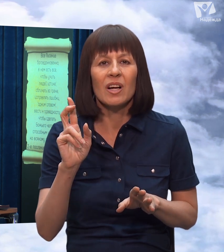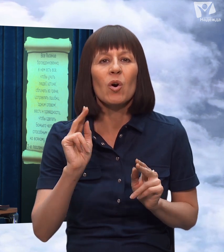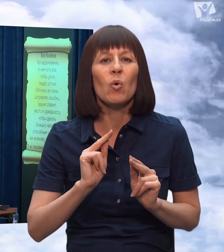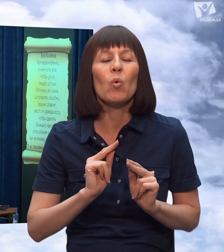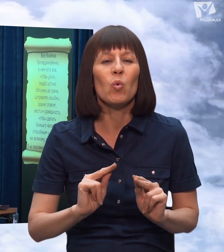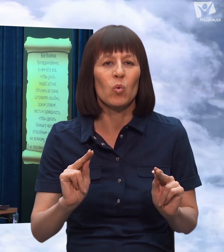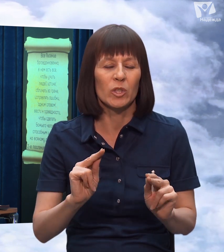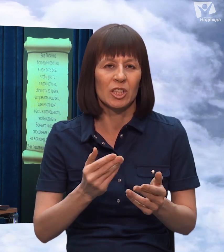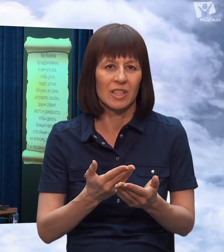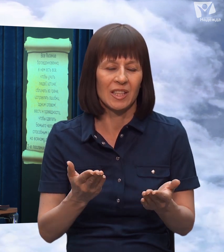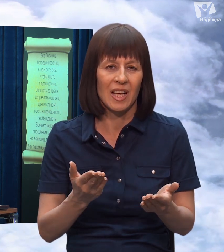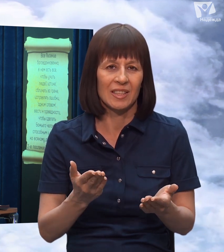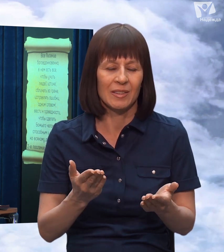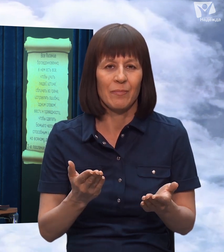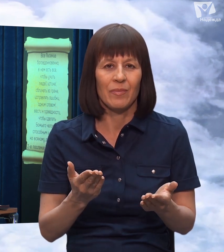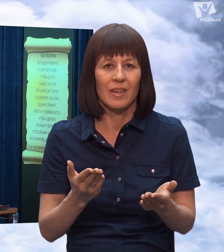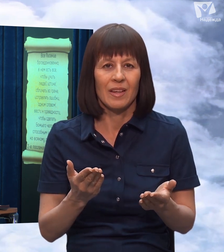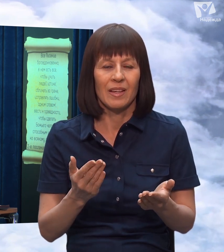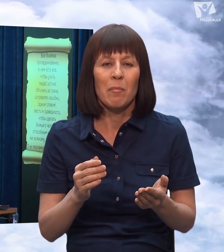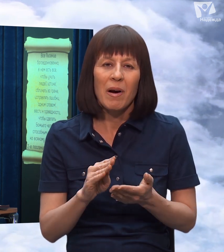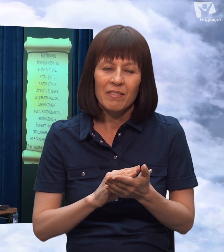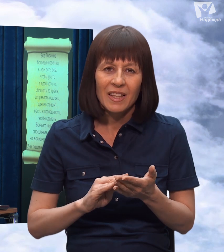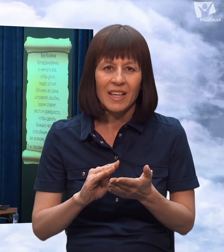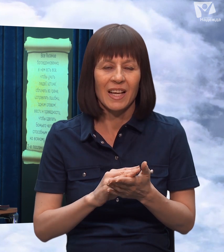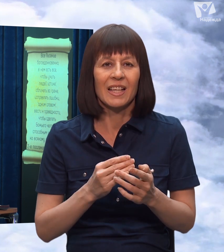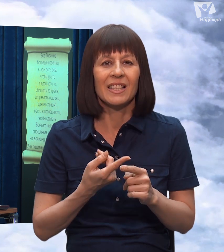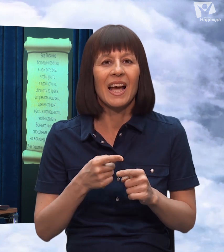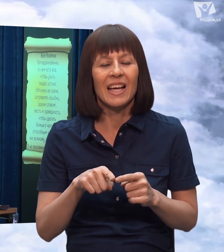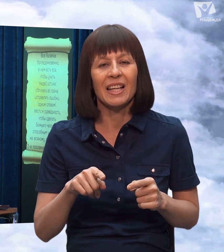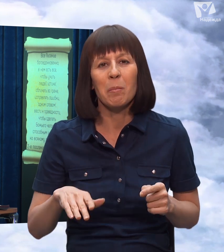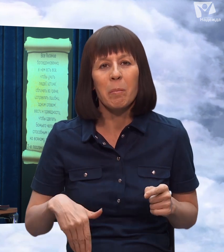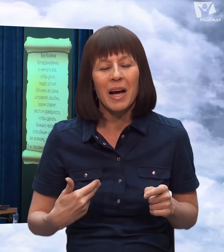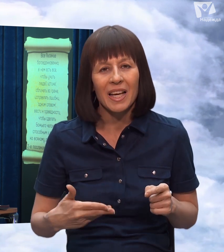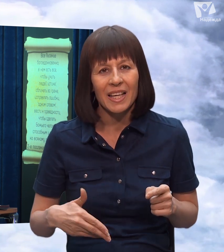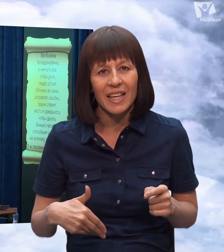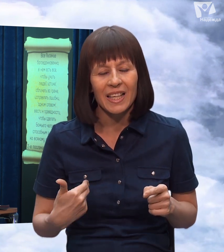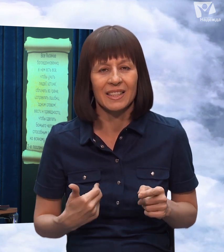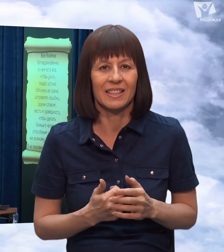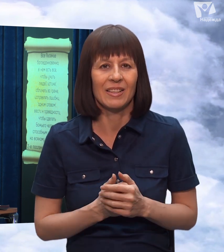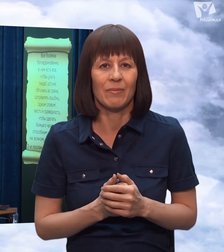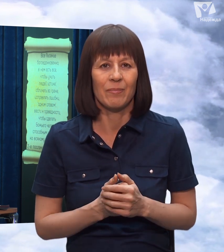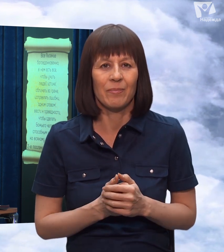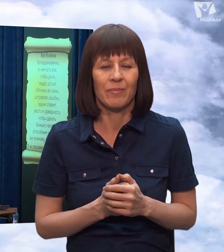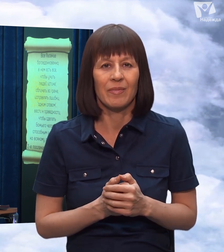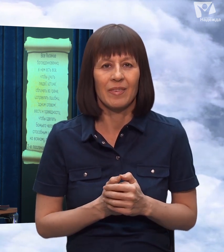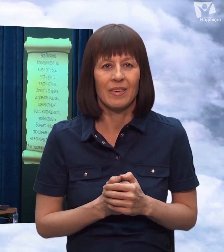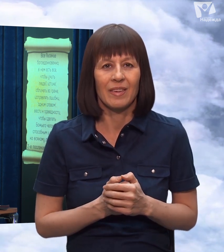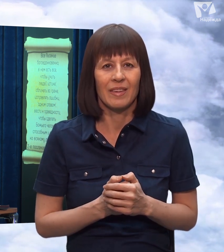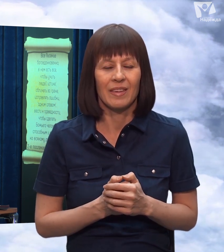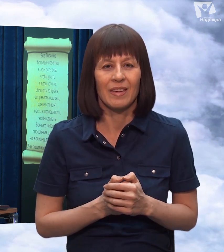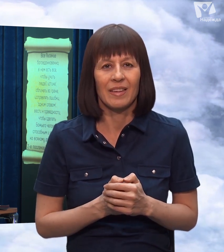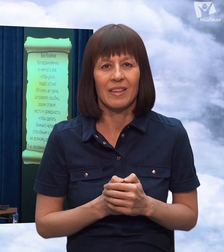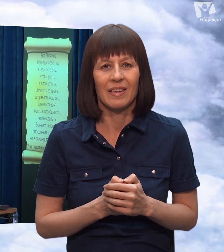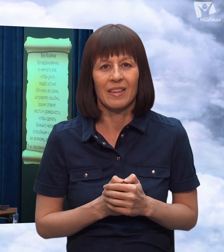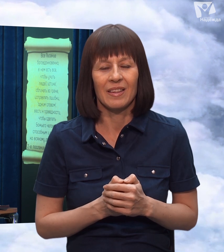это работает хорошо эффективно вот поэтому вот помимо содержания